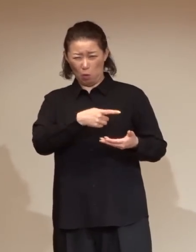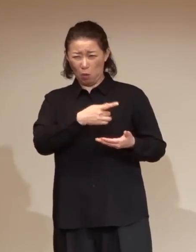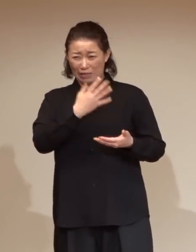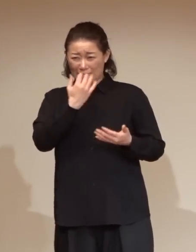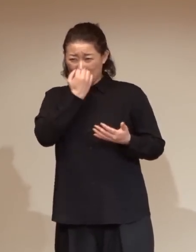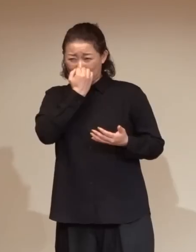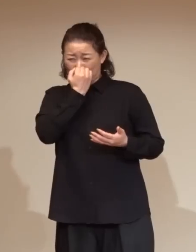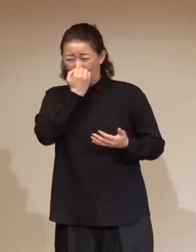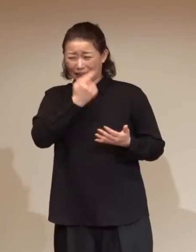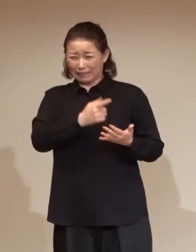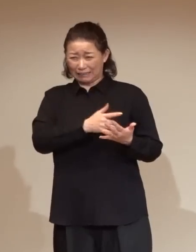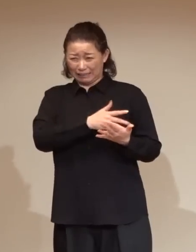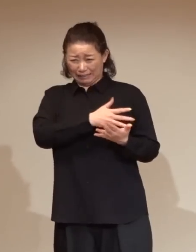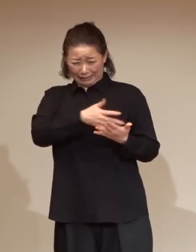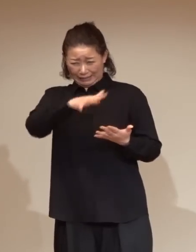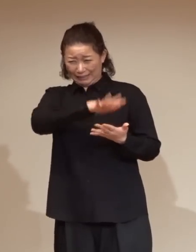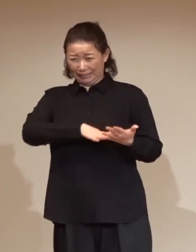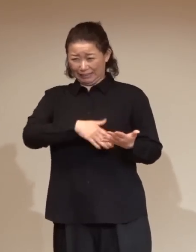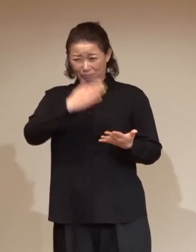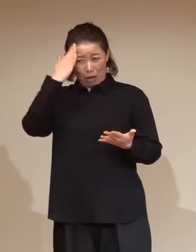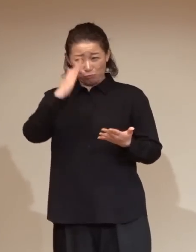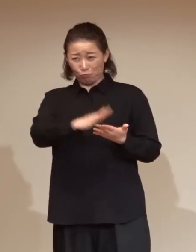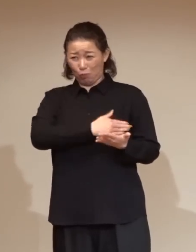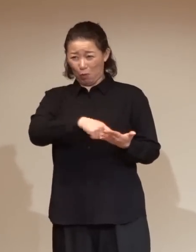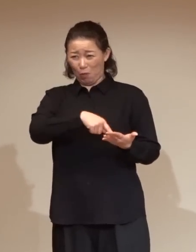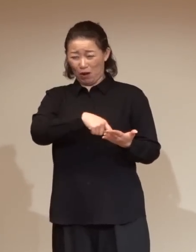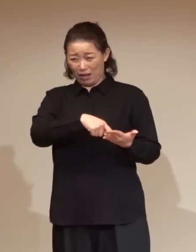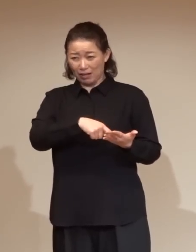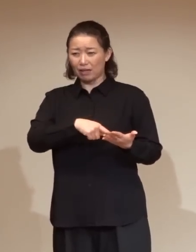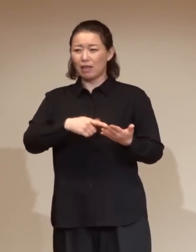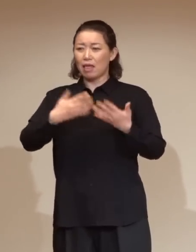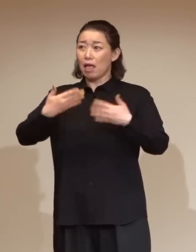らい前に言わなきゃいけないんで、なかなか決められなくて、